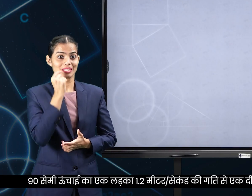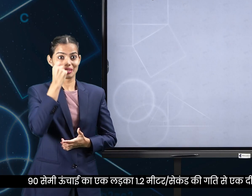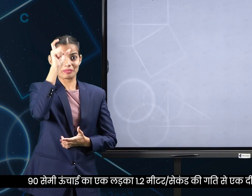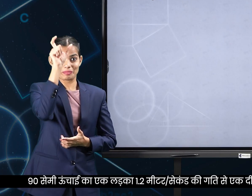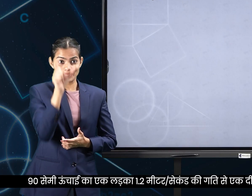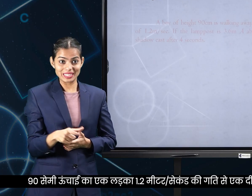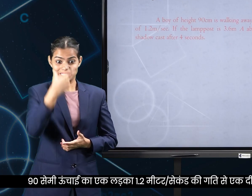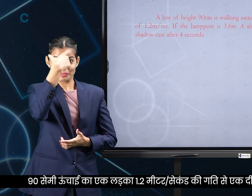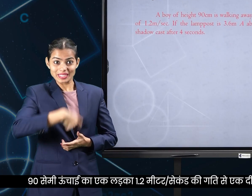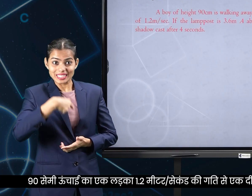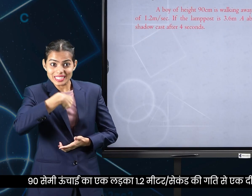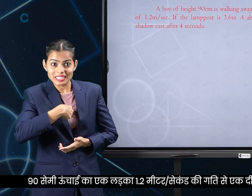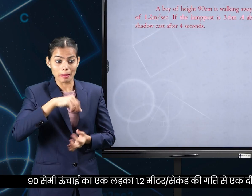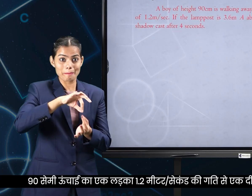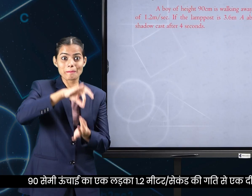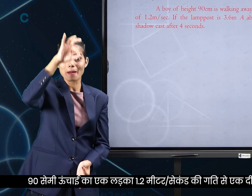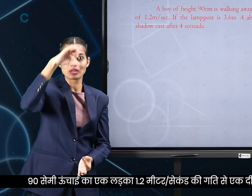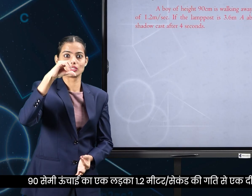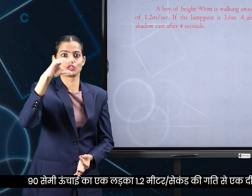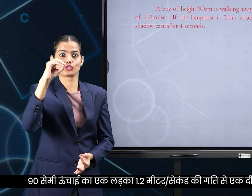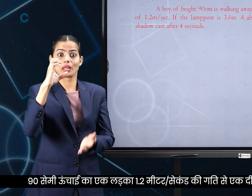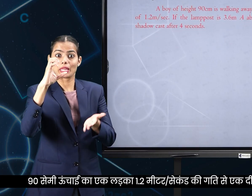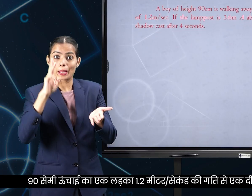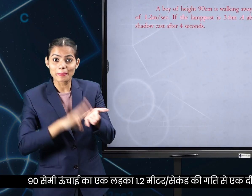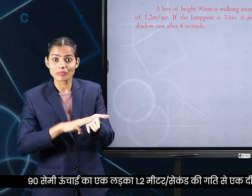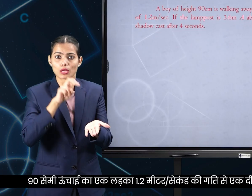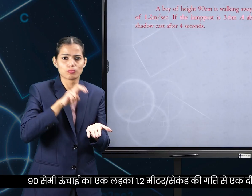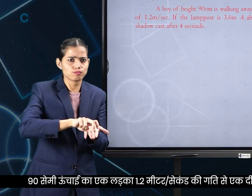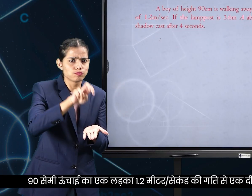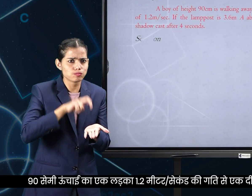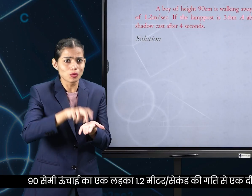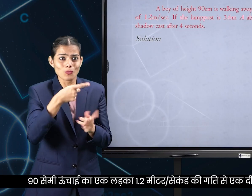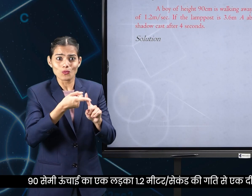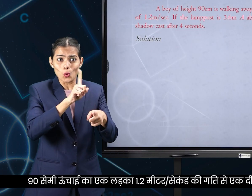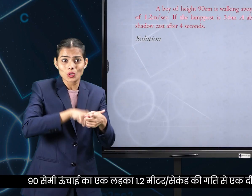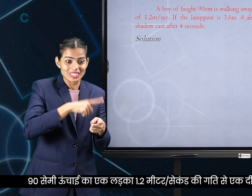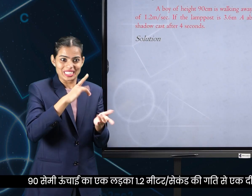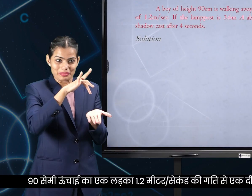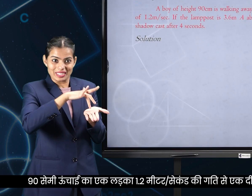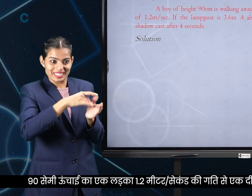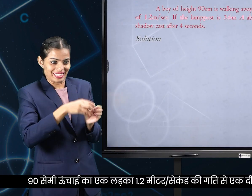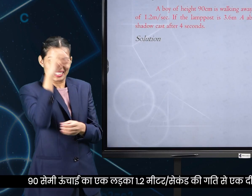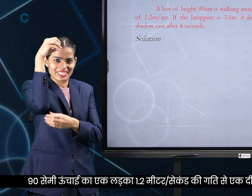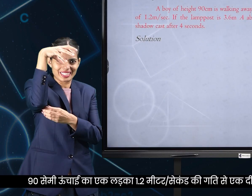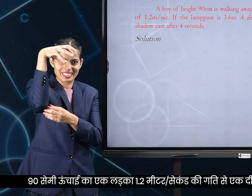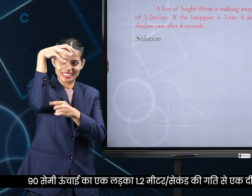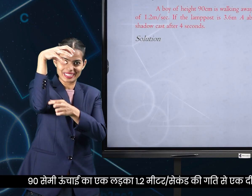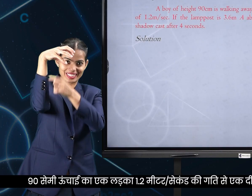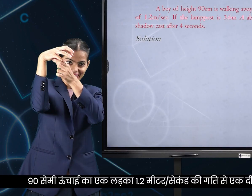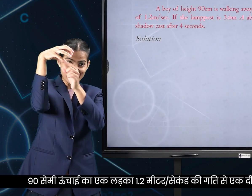90 सेमी ऊंचाई का एक लड़का 1.2 मीटर पर सेकंड की गति से एक दीप स्तंभ के आधार